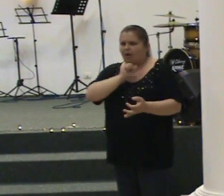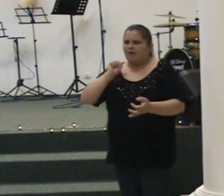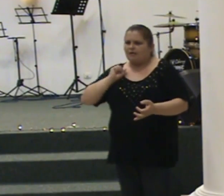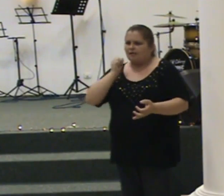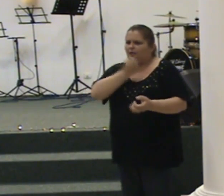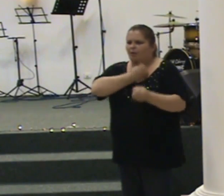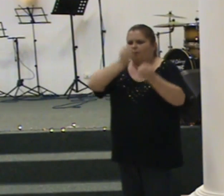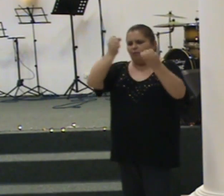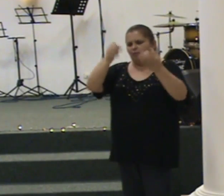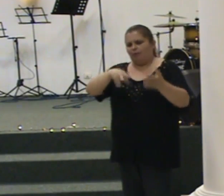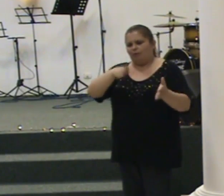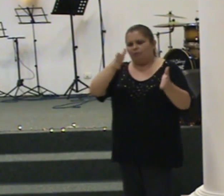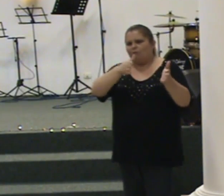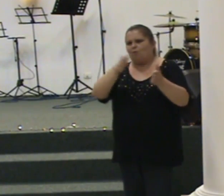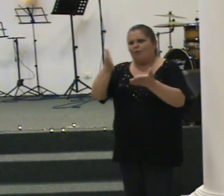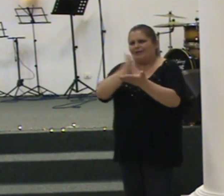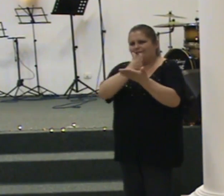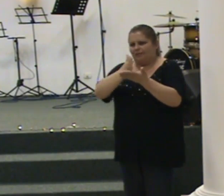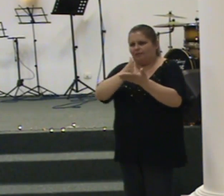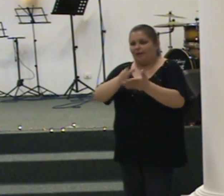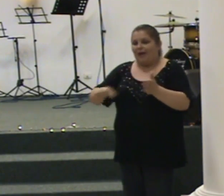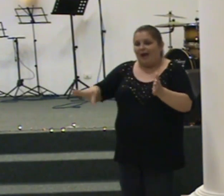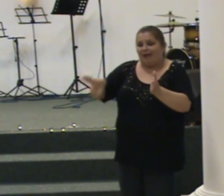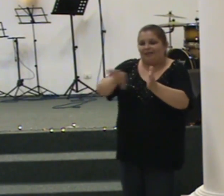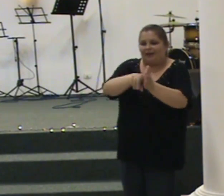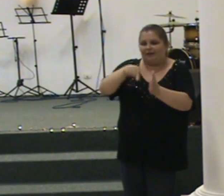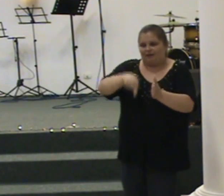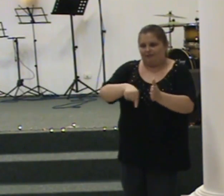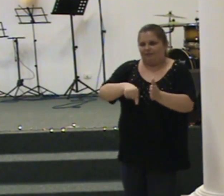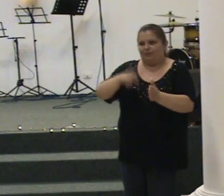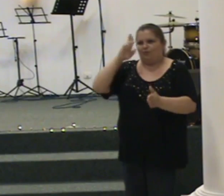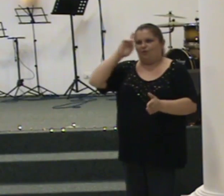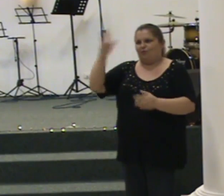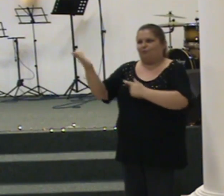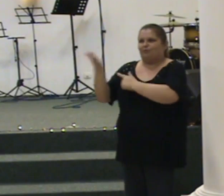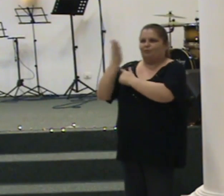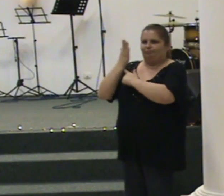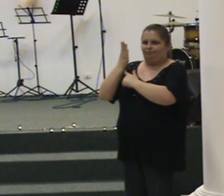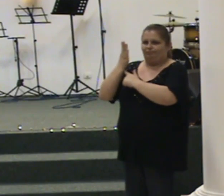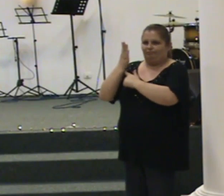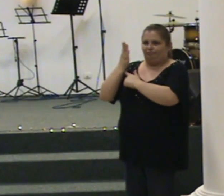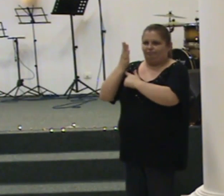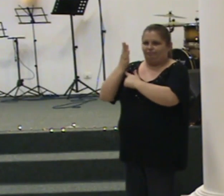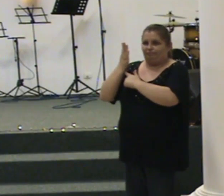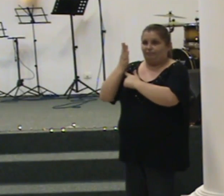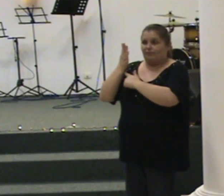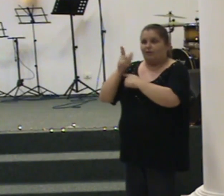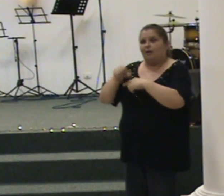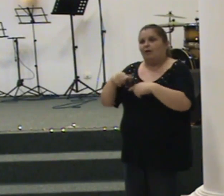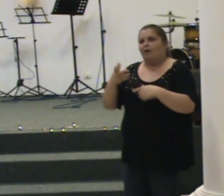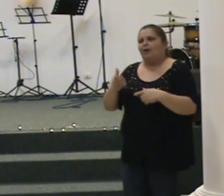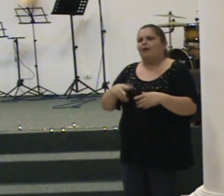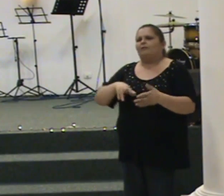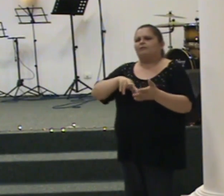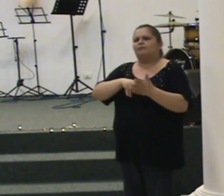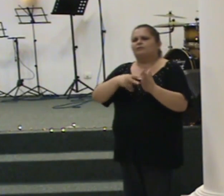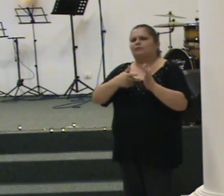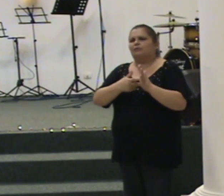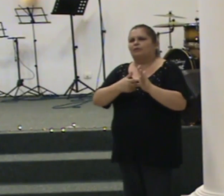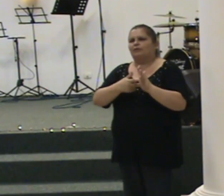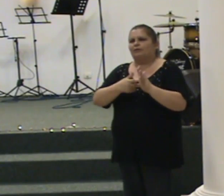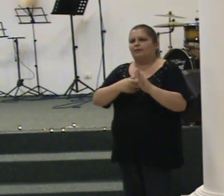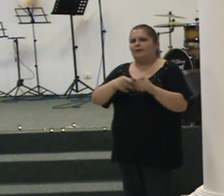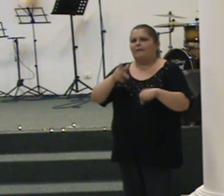em Mispá e Sem e chamou Ebenezer e disse, até aqui ajudou o Senhor. E aquela pedra, aquele memorial